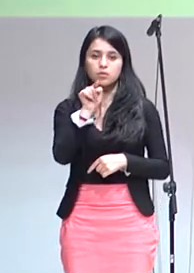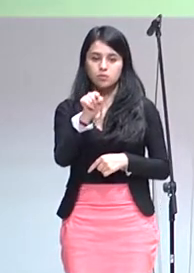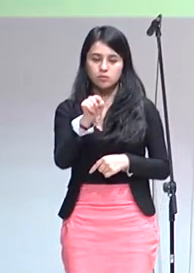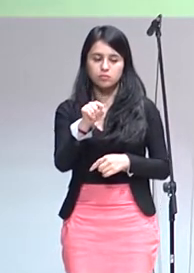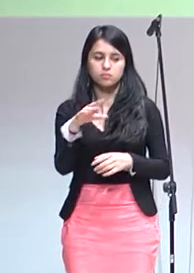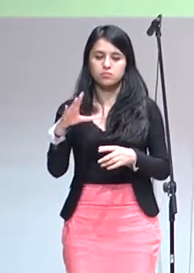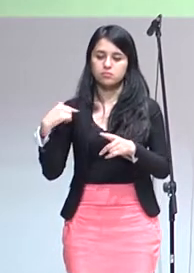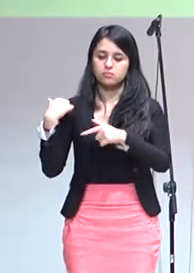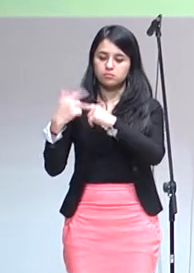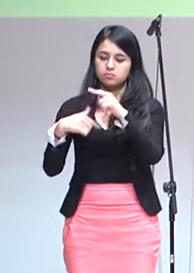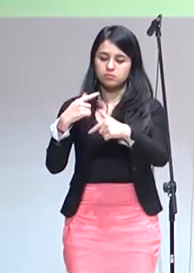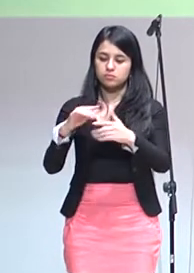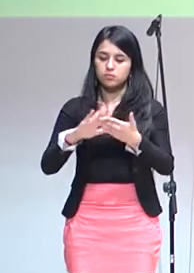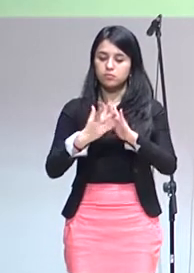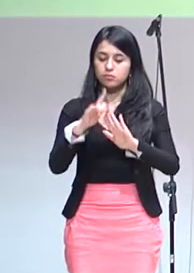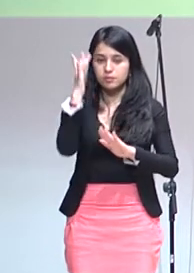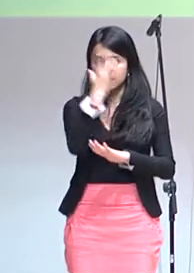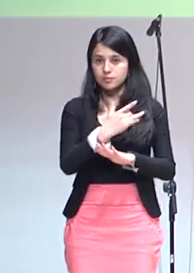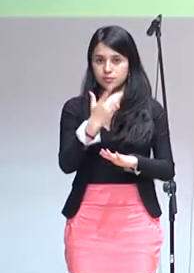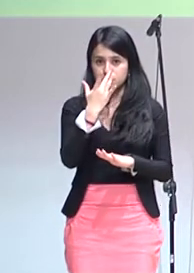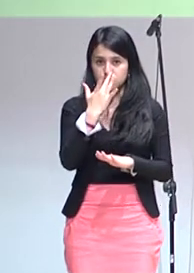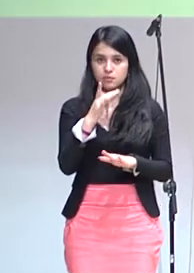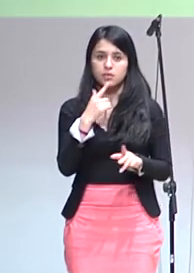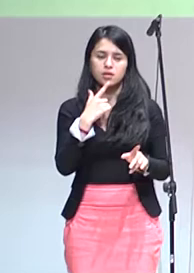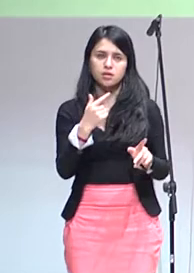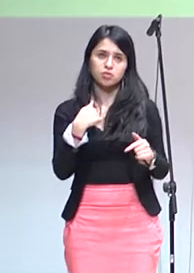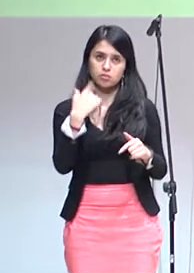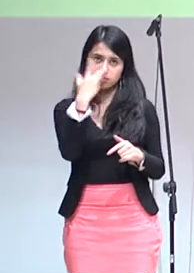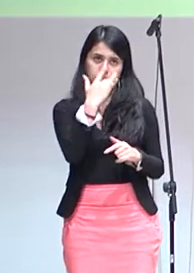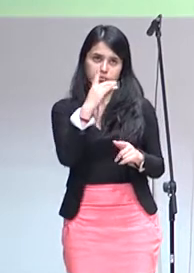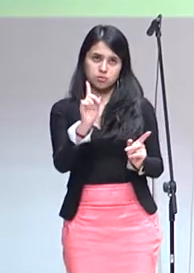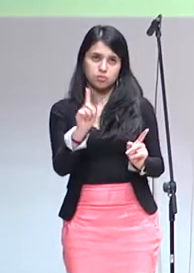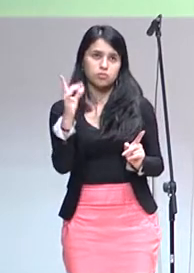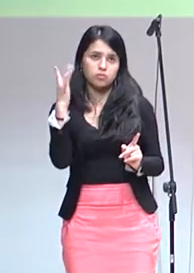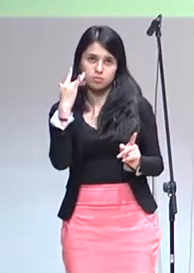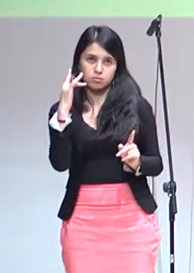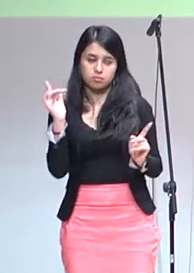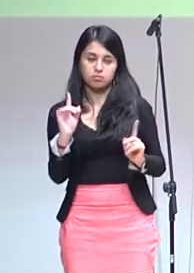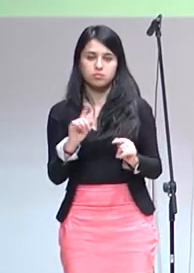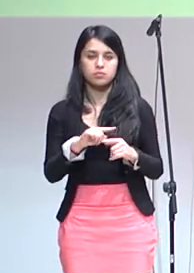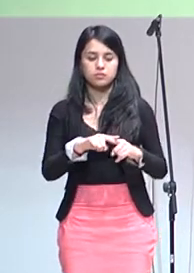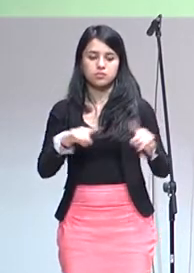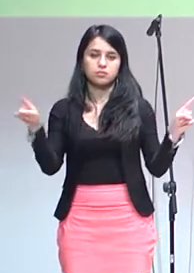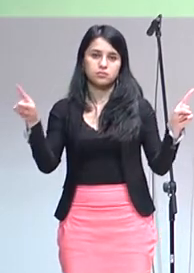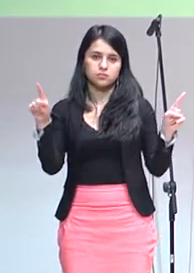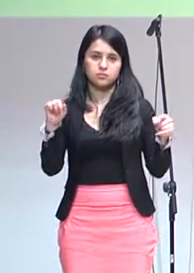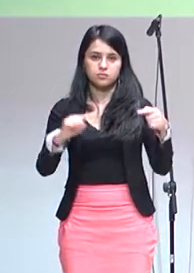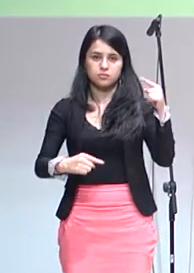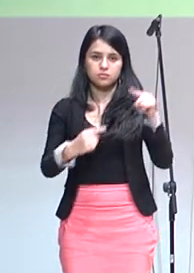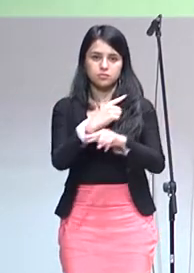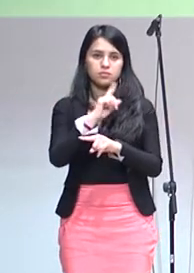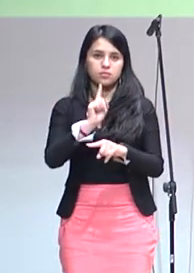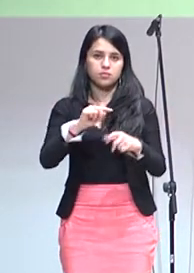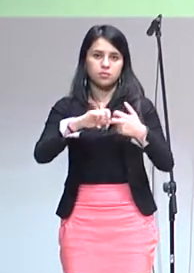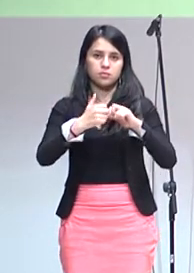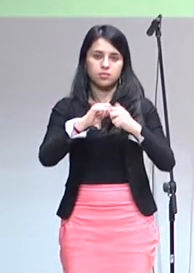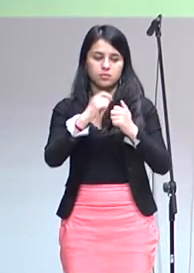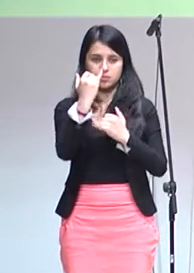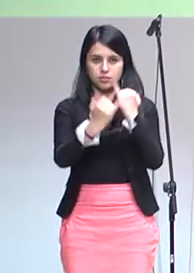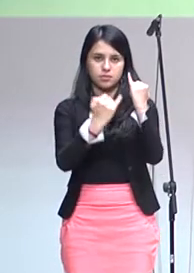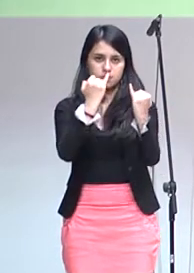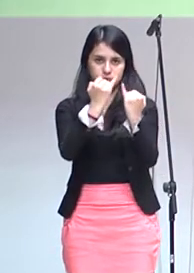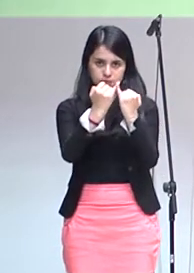¿Perteneces a la comunidad negra? No. Yo soy moreno. Y le decía, no, es que eres negro, no eres moreno. Entonces había un problema de identidad. Pero también